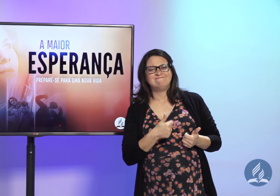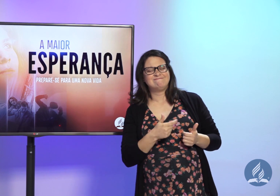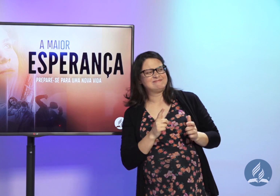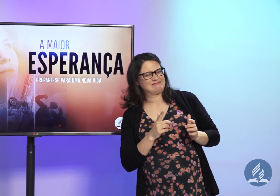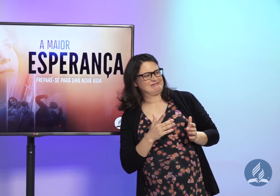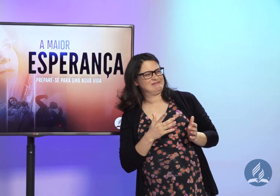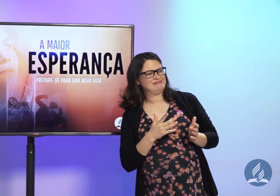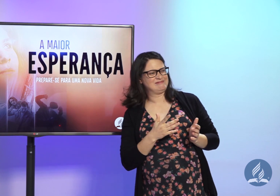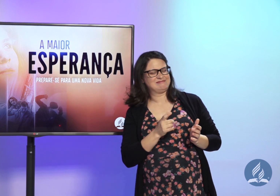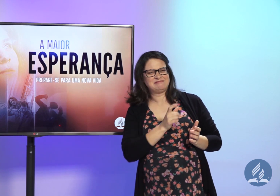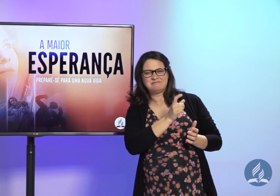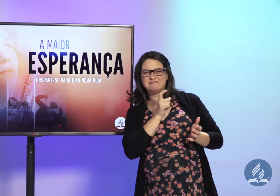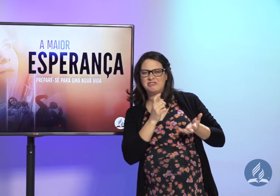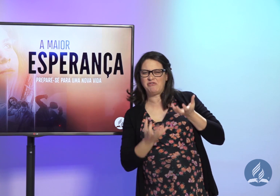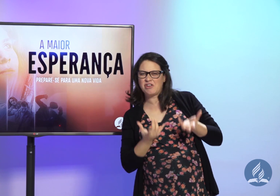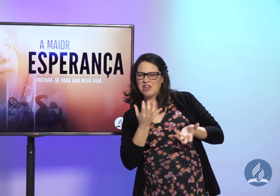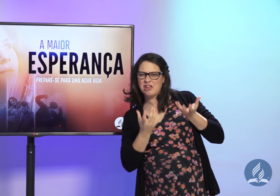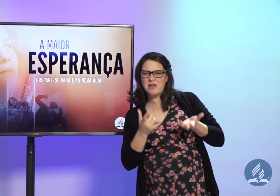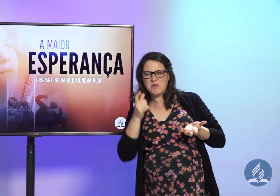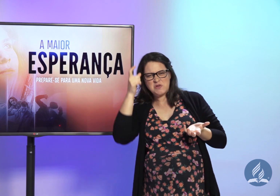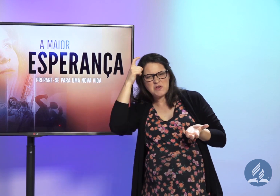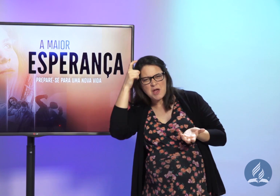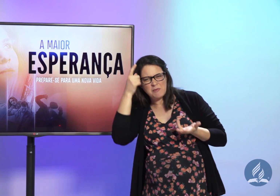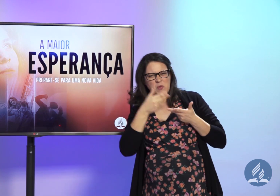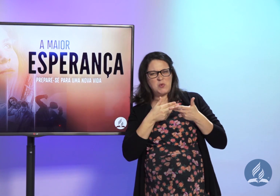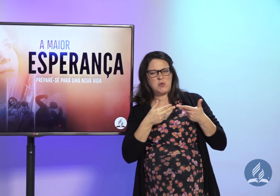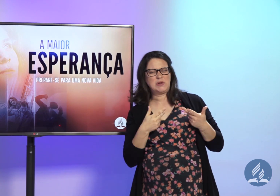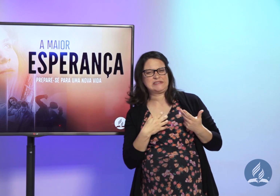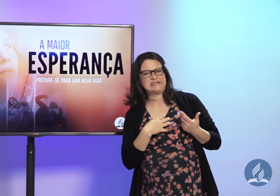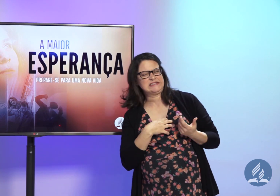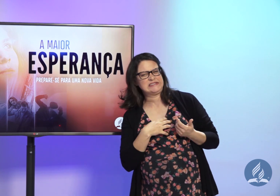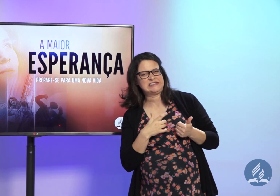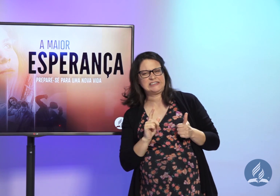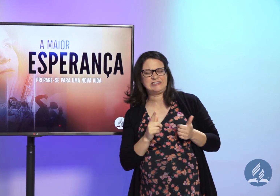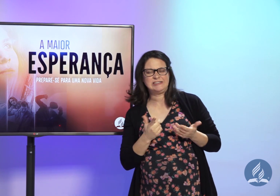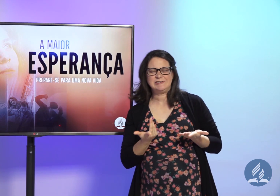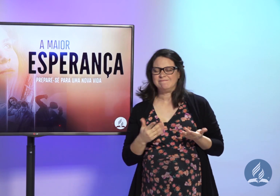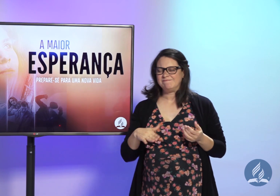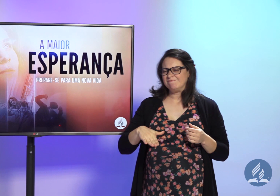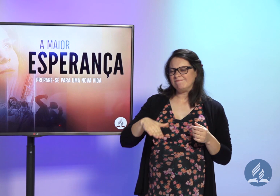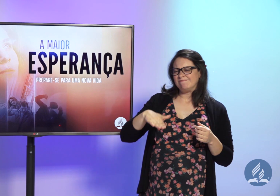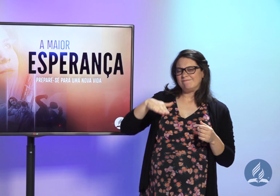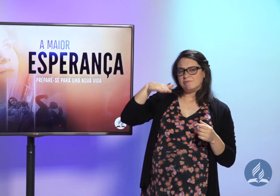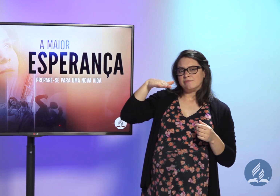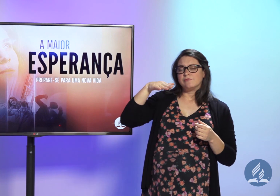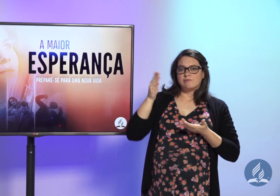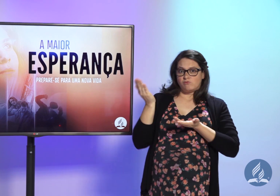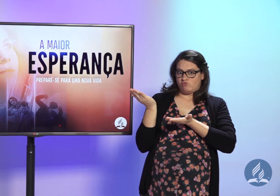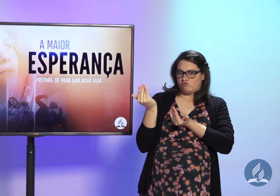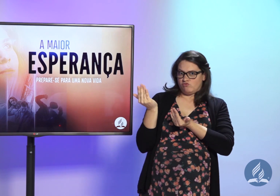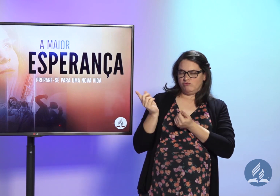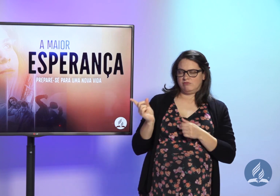você vai para o inferno queimar no fogo com o diabo. Aquilo assustava um pouco esse surdo. e ficava com medo. Aí ele cresceu,